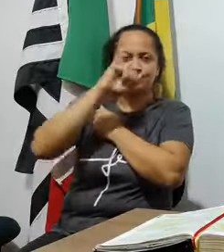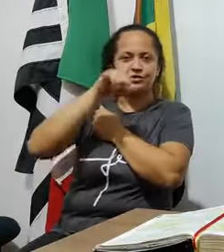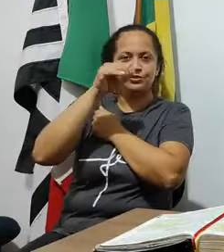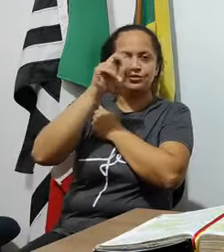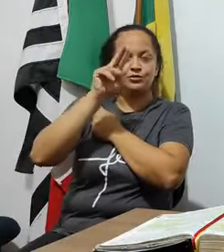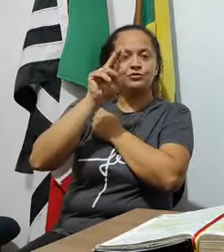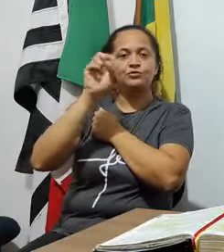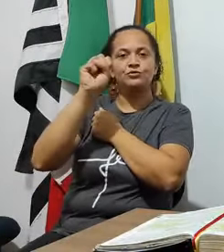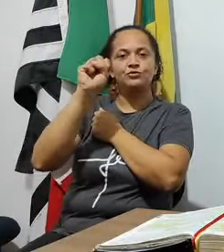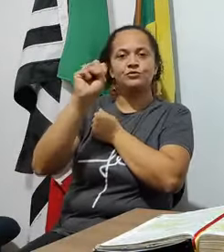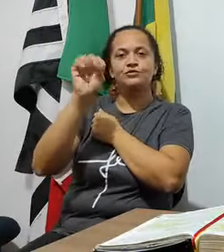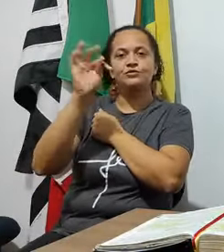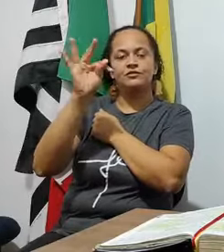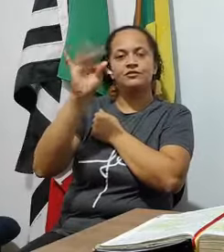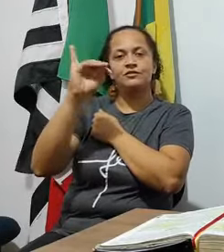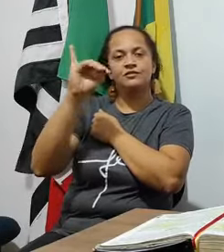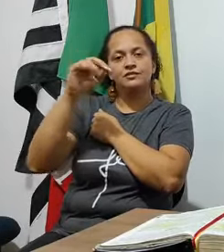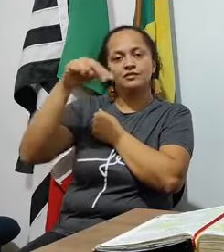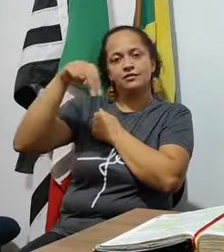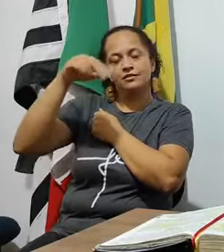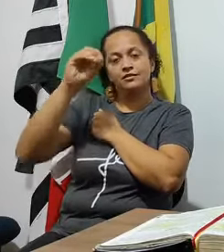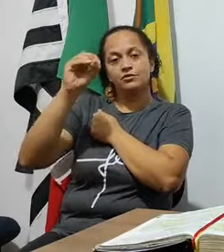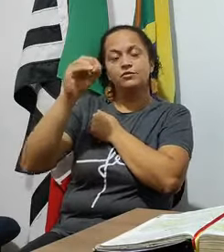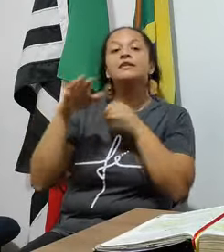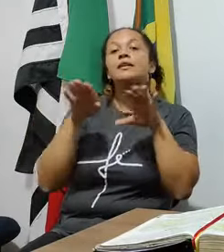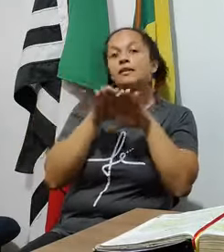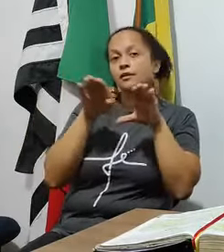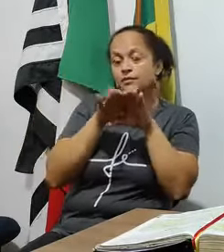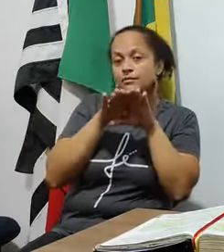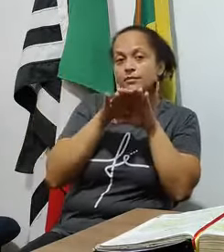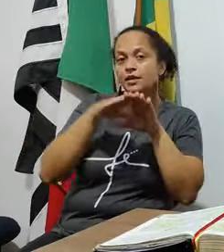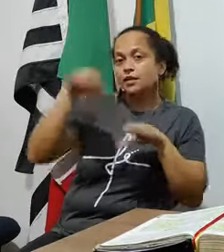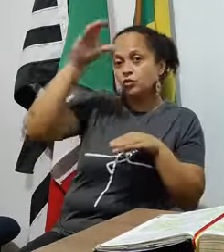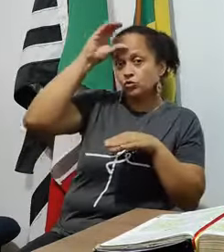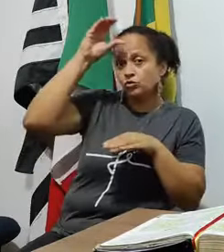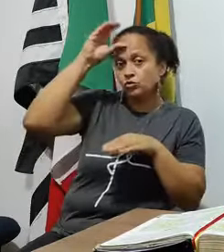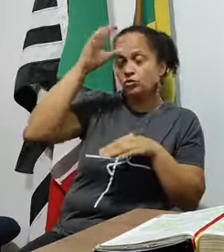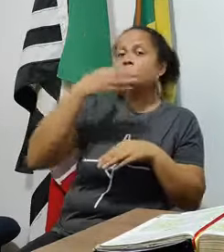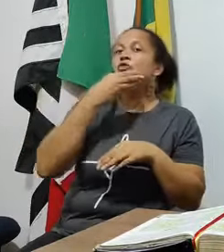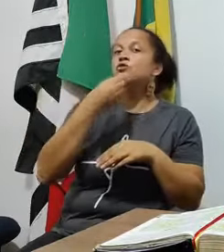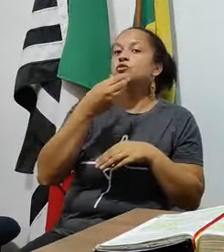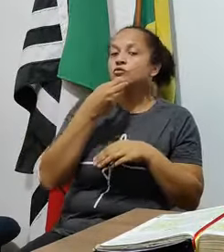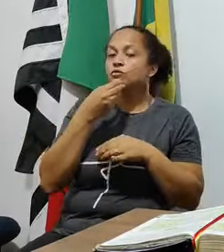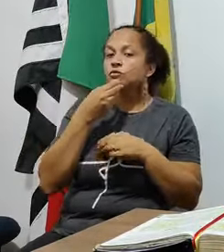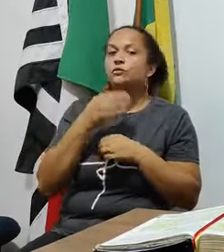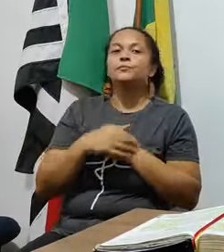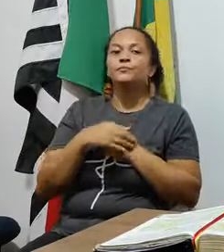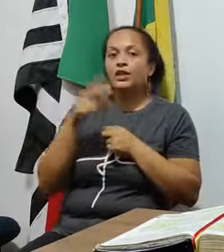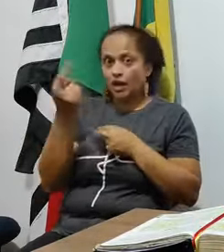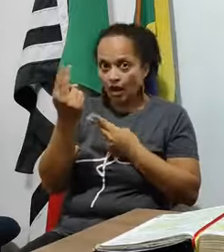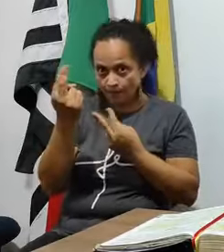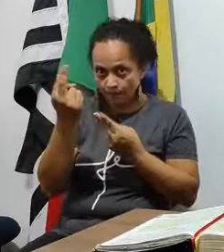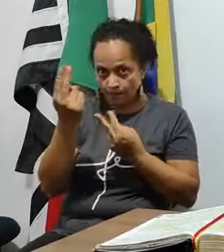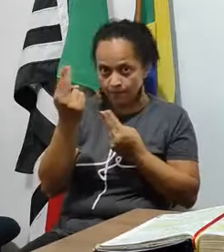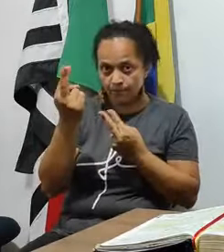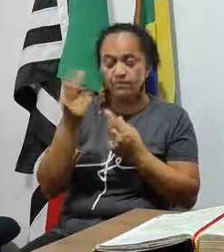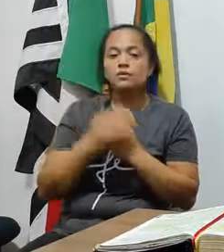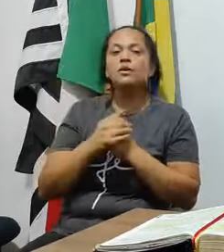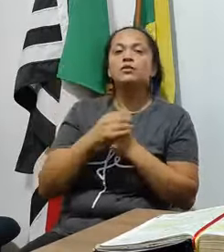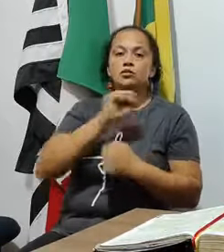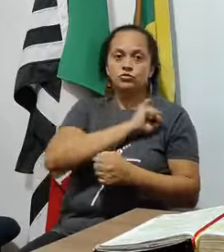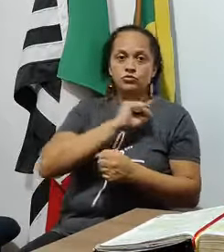tio Firmino, o irmão do seu Justino com 88 anos e o tio